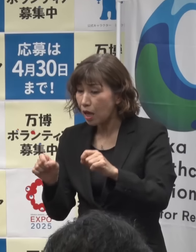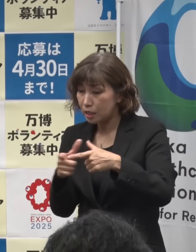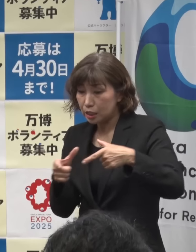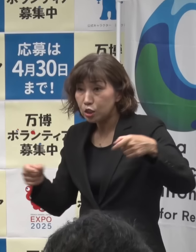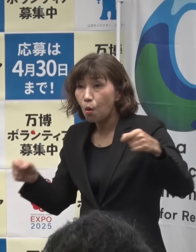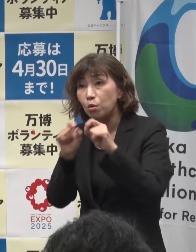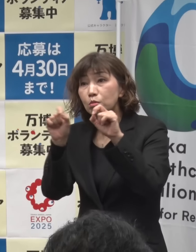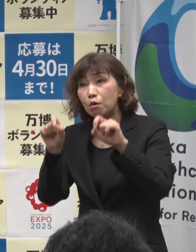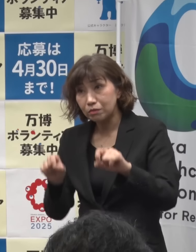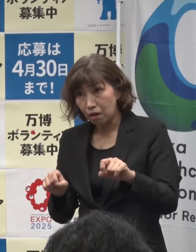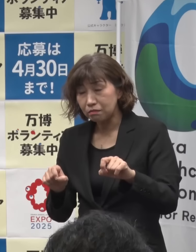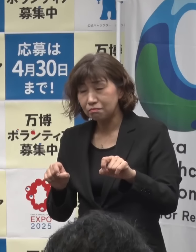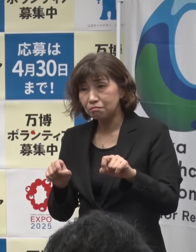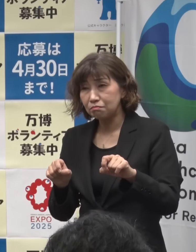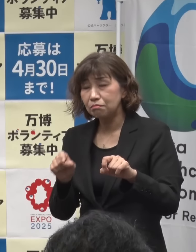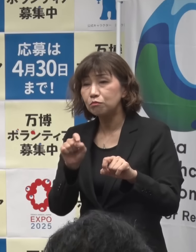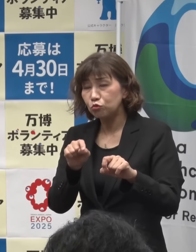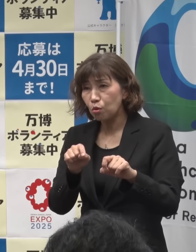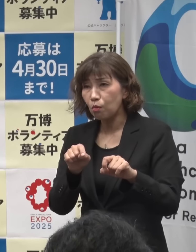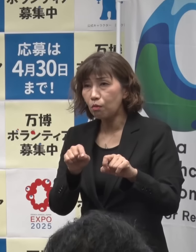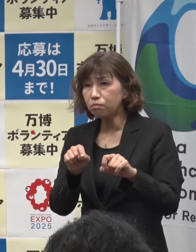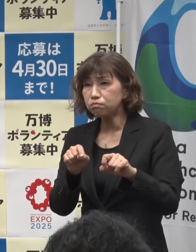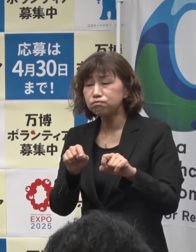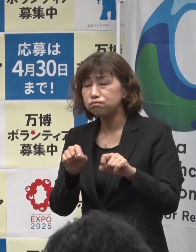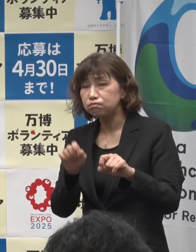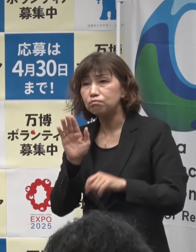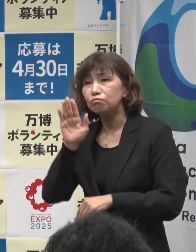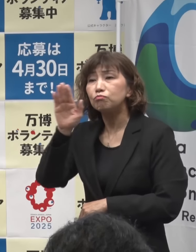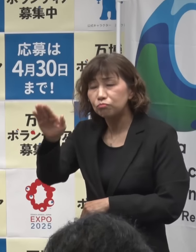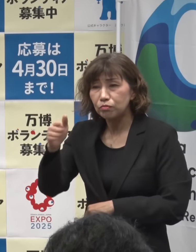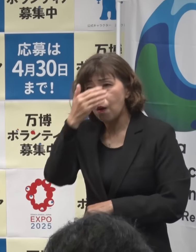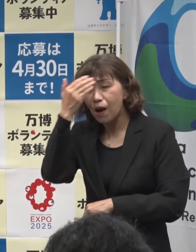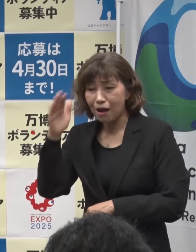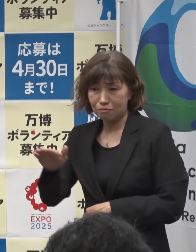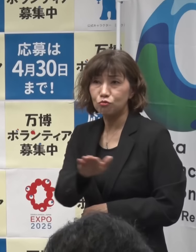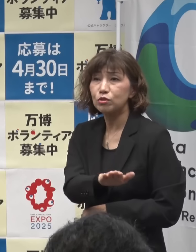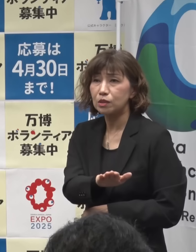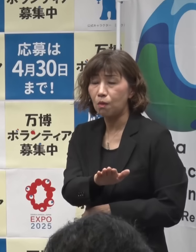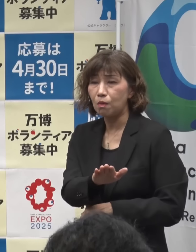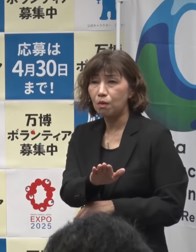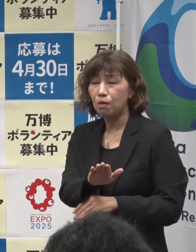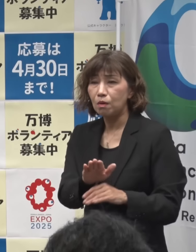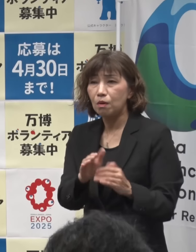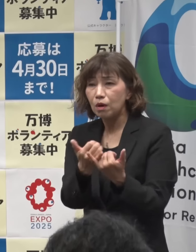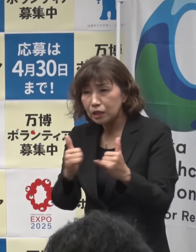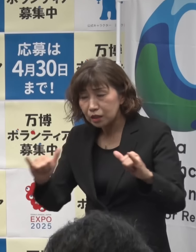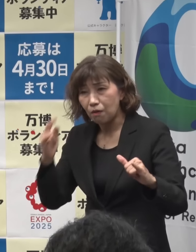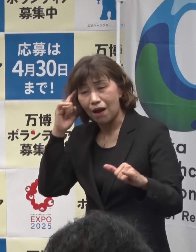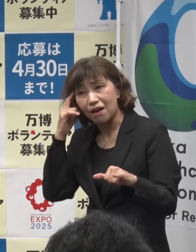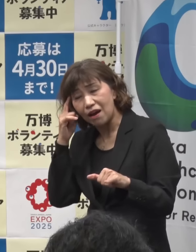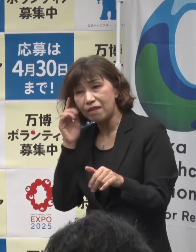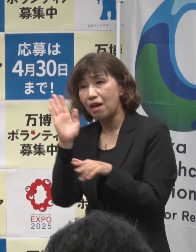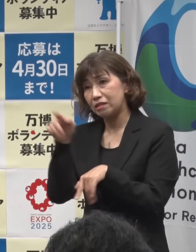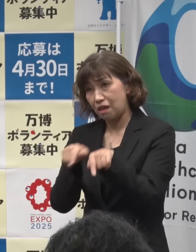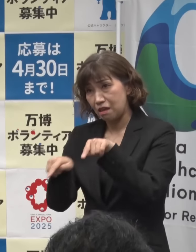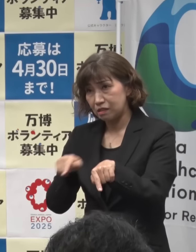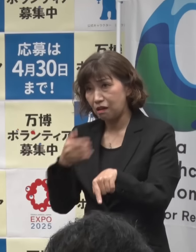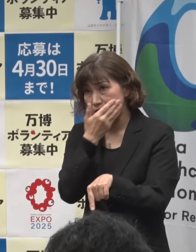と次の世代のことを考えた政治をやるべきだと思うし、まあ、そうなってくると